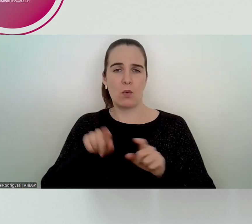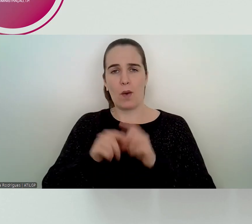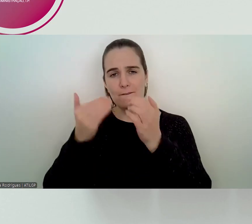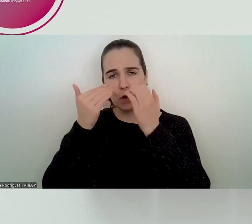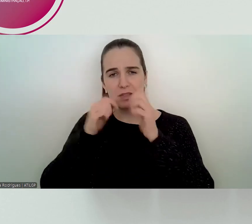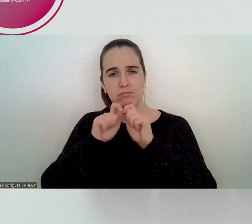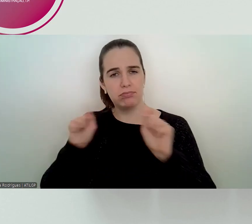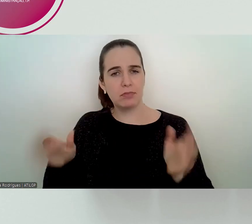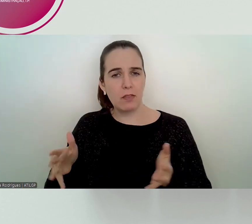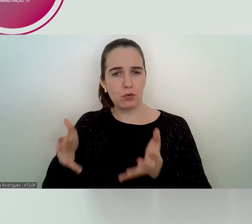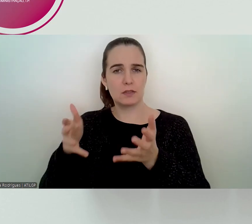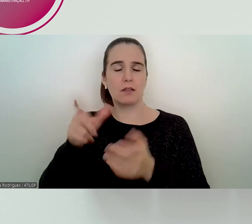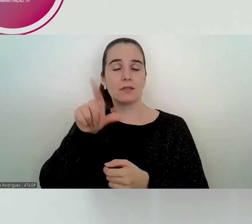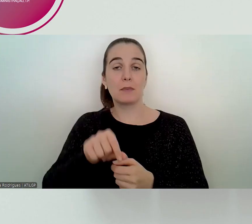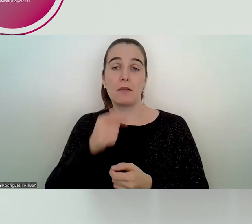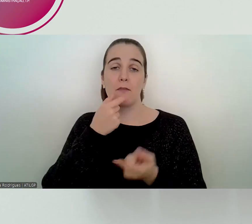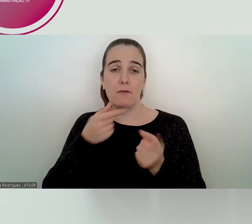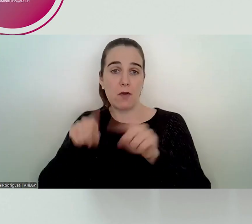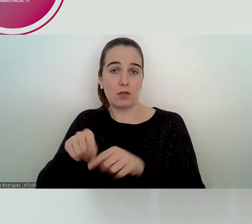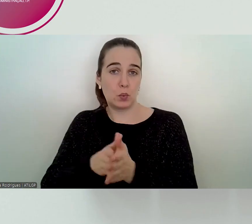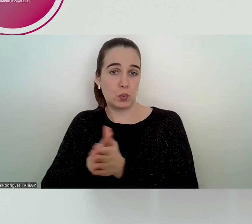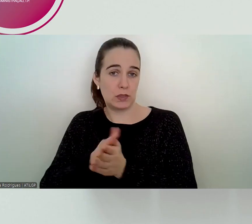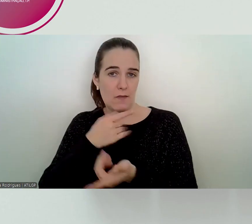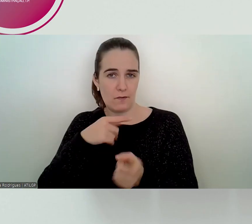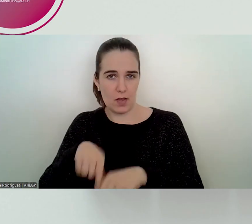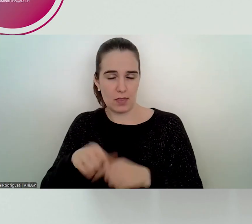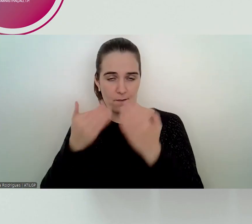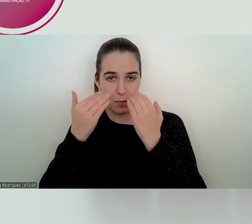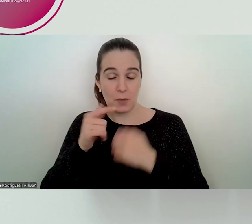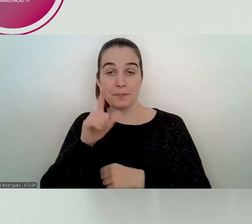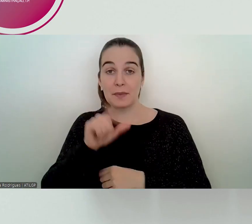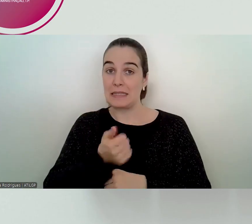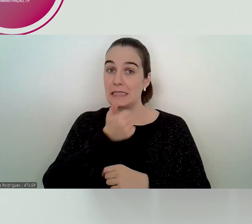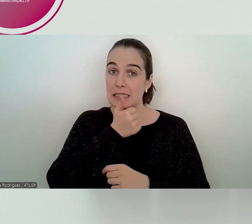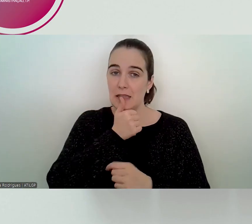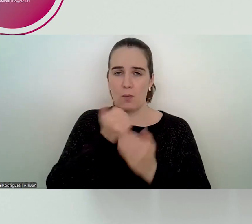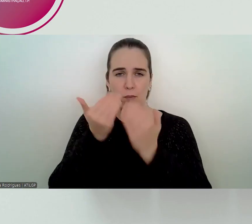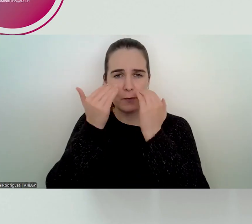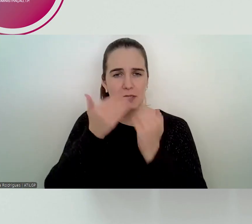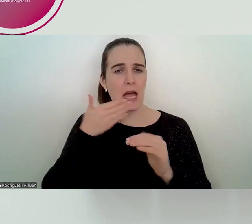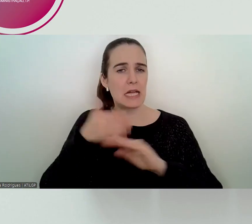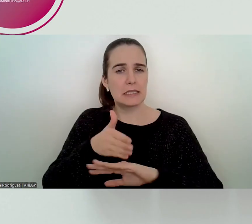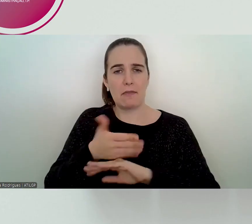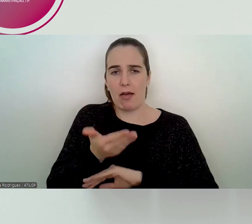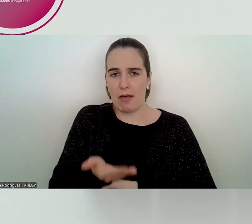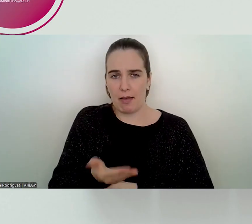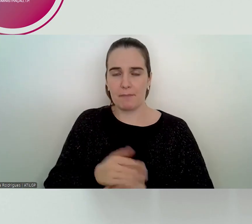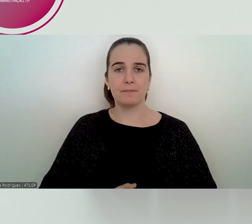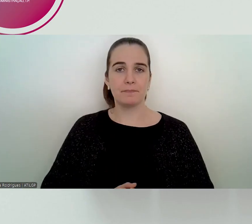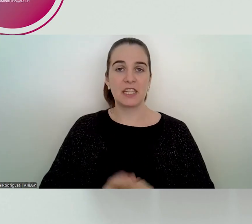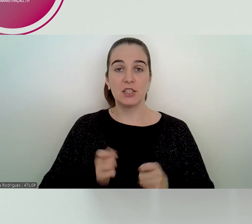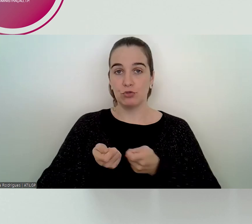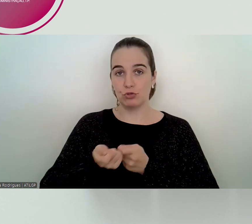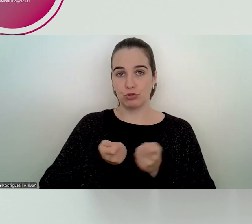informação, inclusive para a sua reutilização, e onde as decisões e os dados são acessíveis, para uma gestão